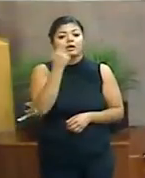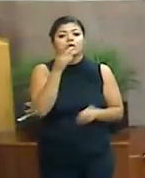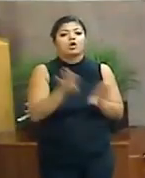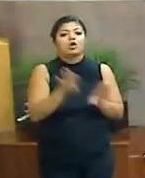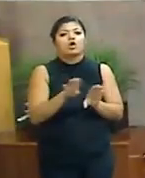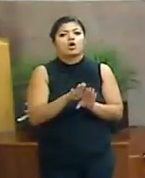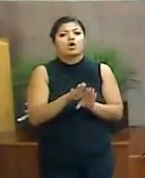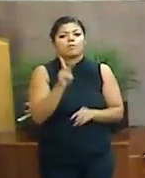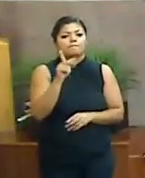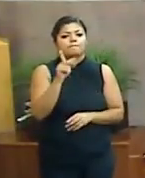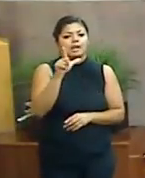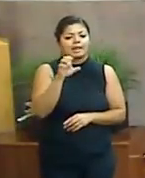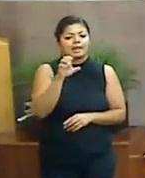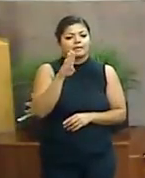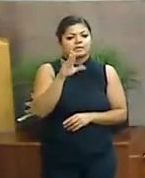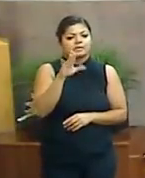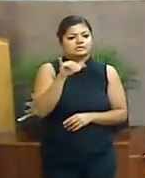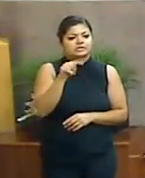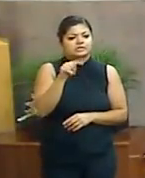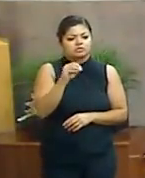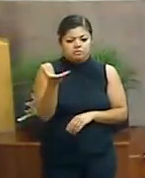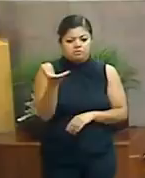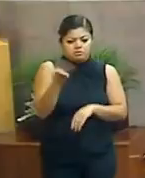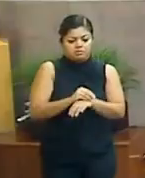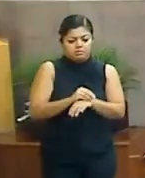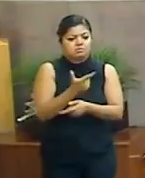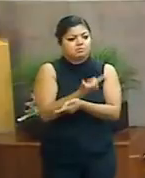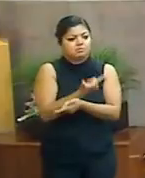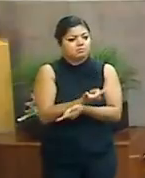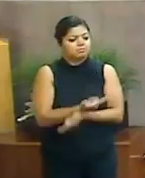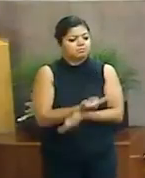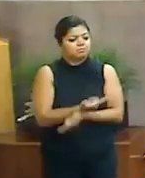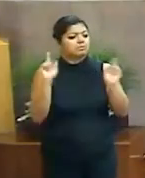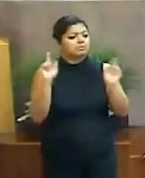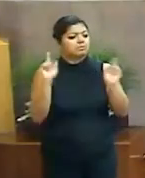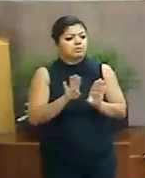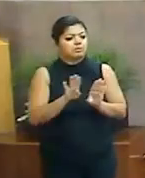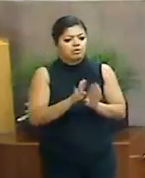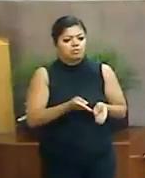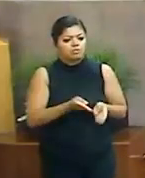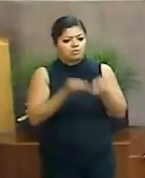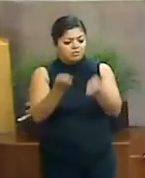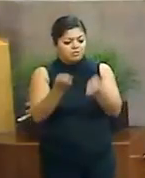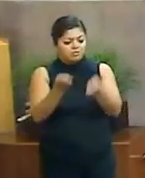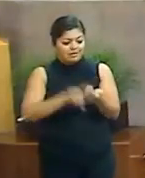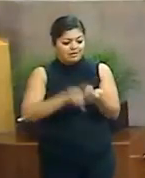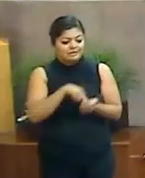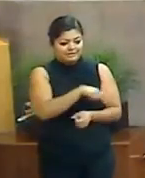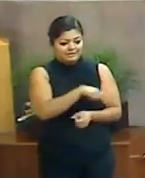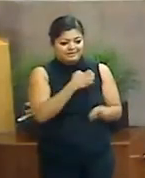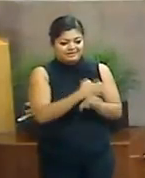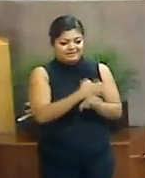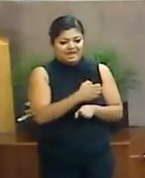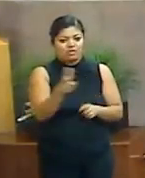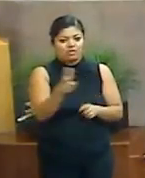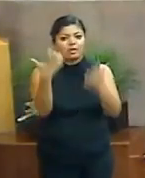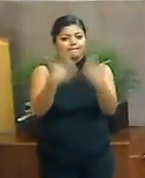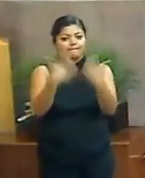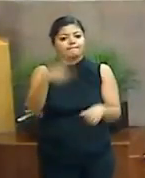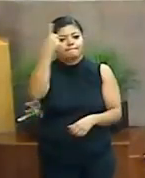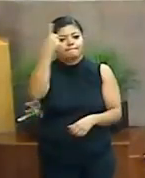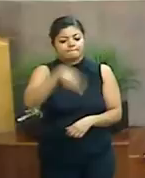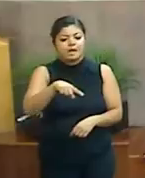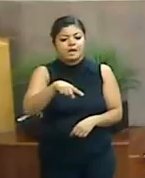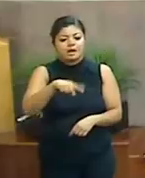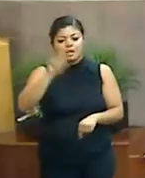plebiscito la autorización de este vídeo por parte del estado a esta empresa para que